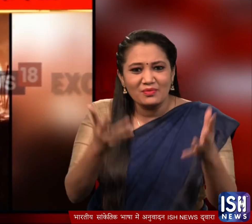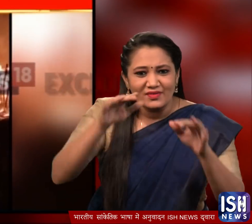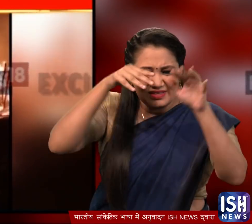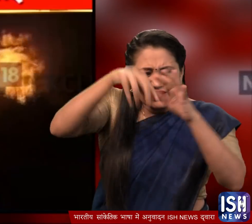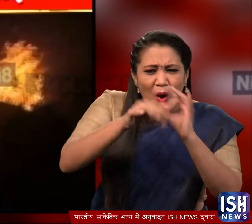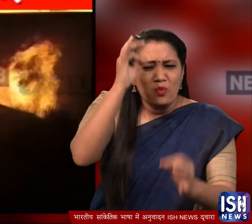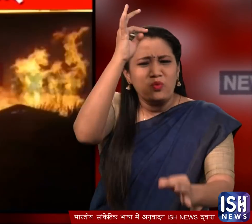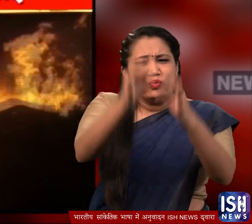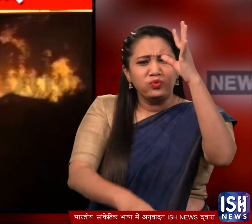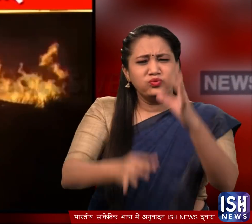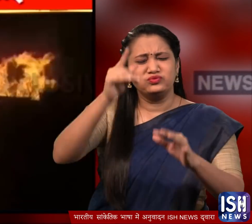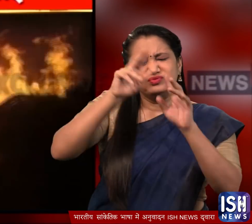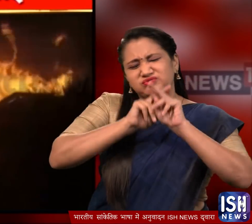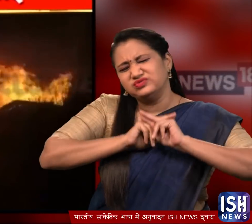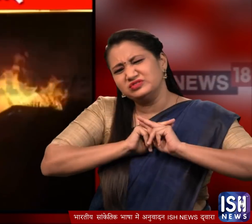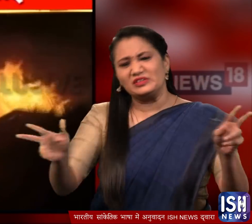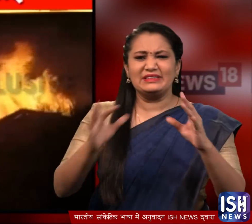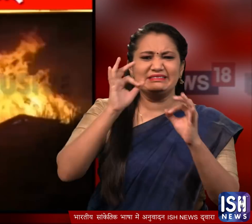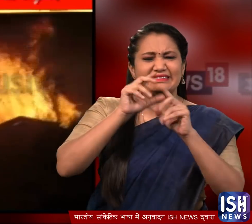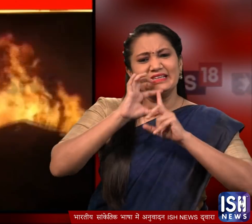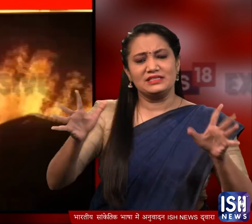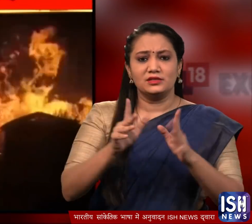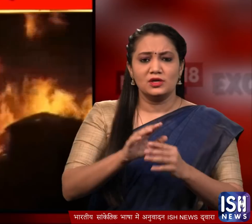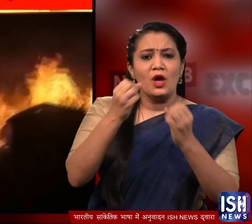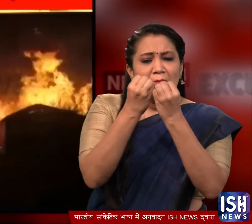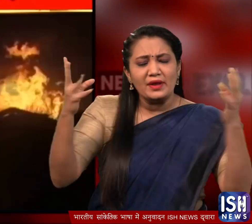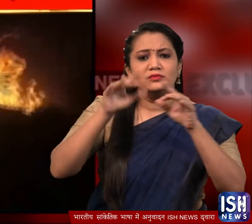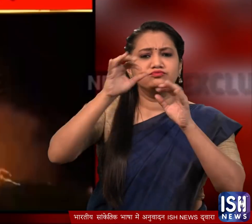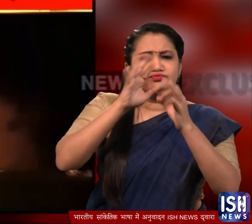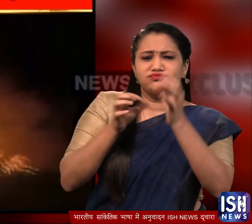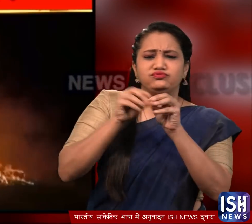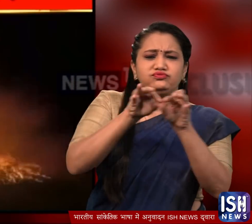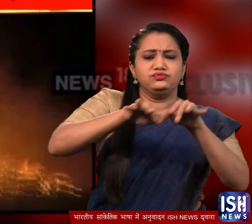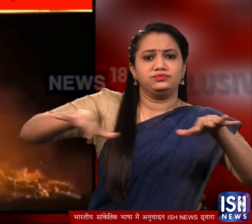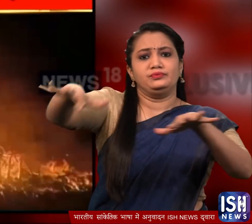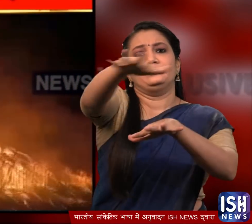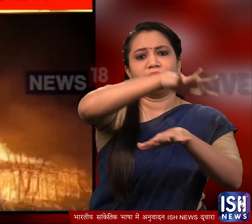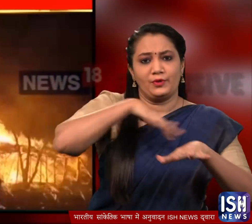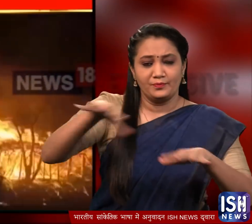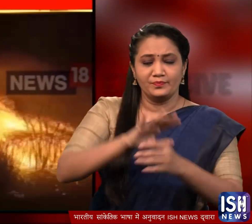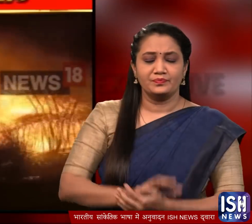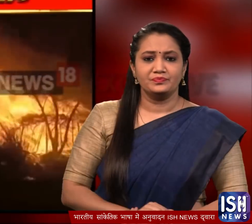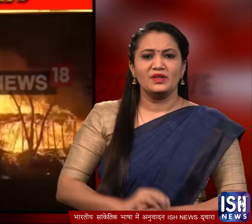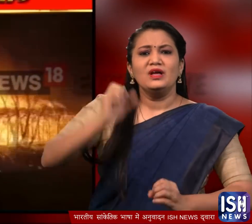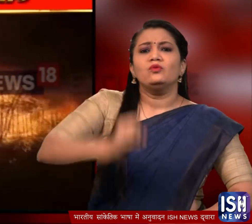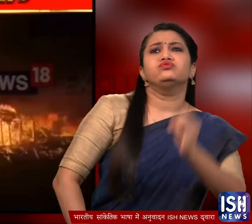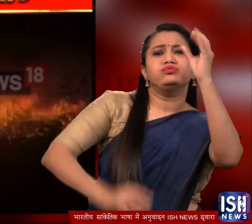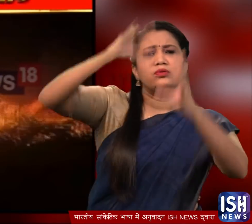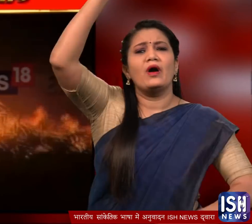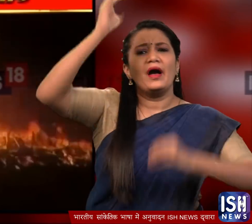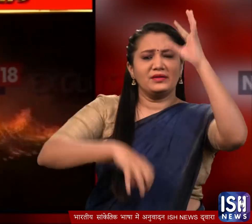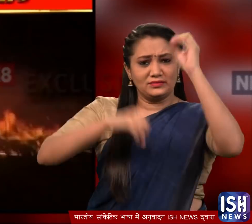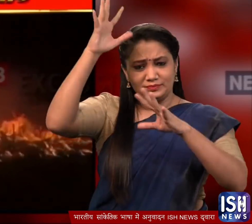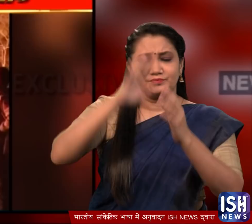की खान में आग सुलग रही हो, क्योंकि कुछ ही देर में वहां मौजूद कई मकान इस आग की चपेट में आ चुके थे और उनसे आग की ऊंची ऊंची लपटें उठती